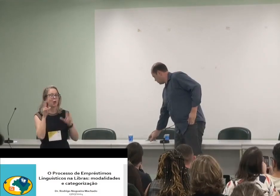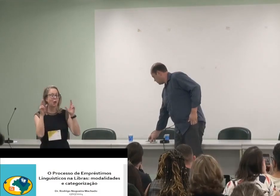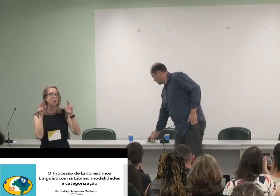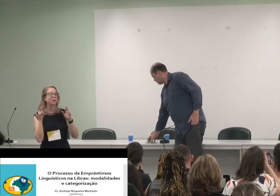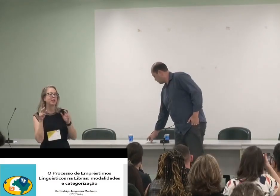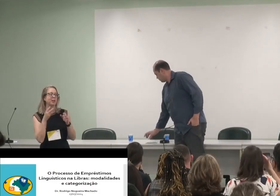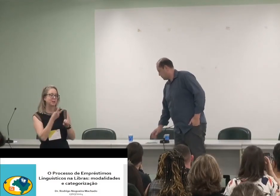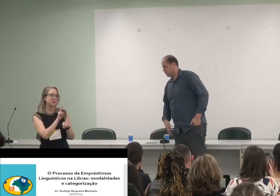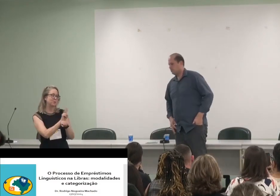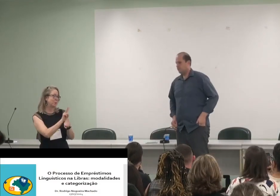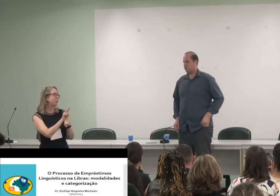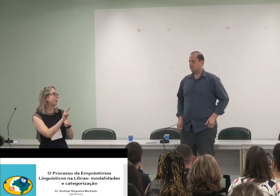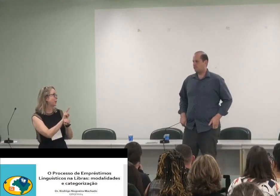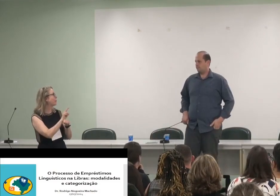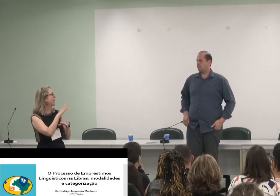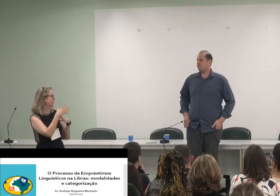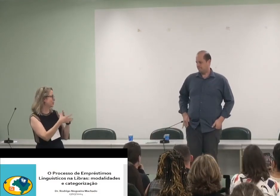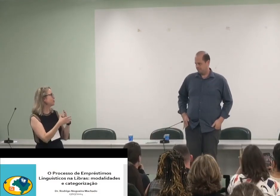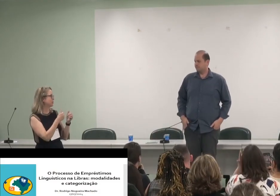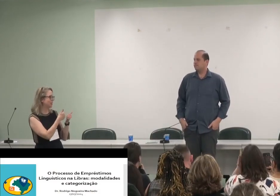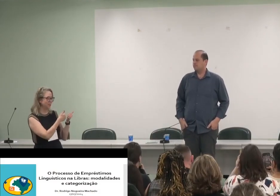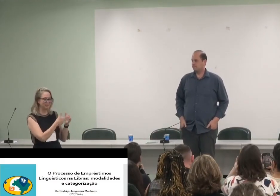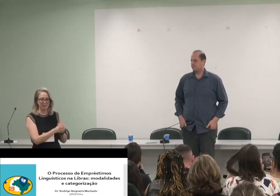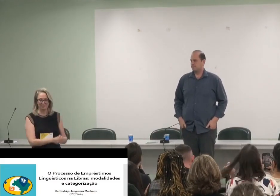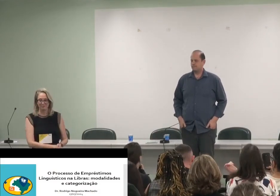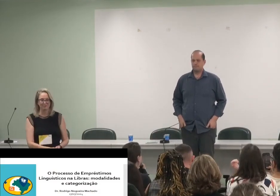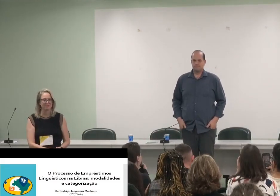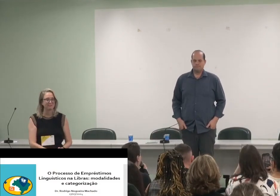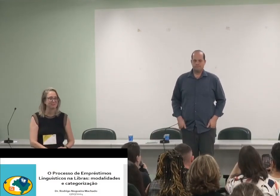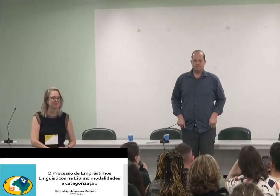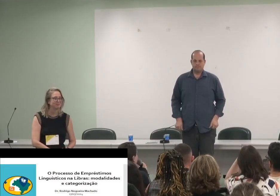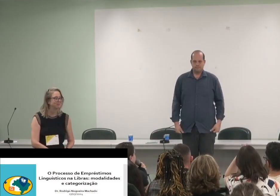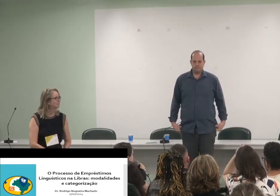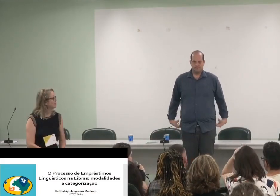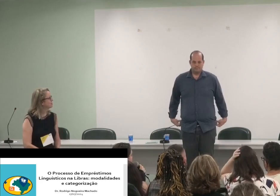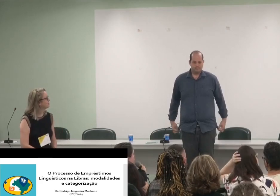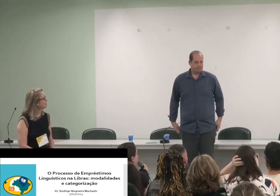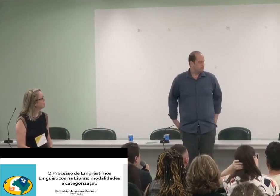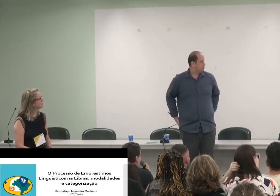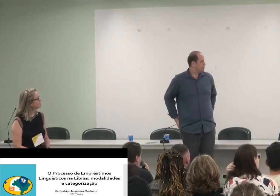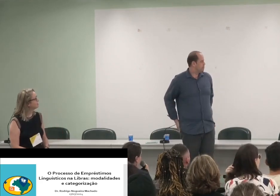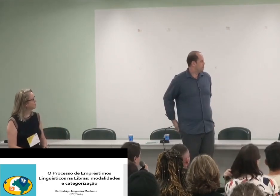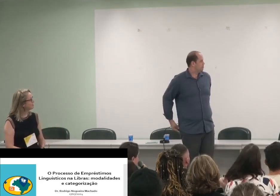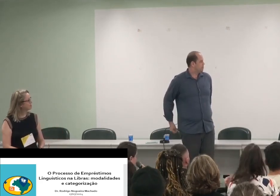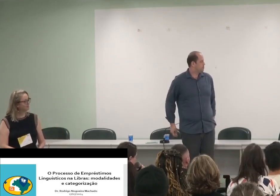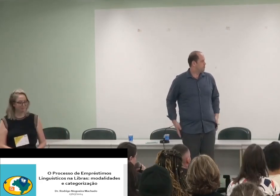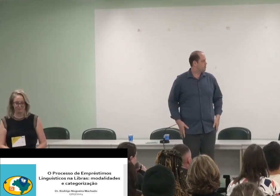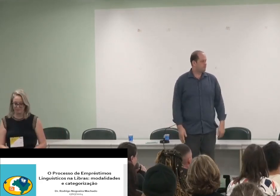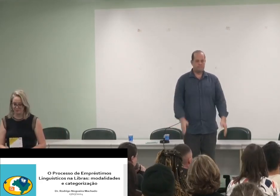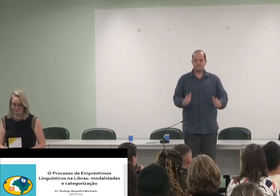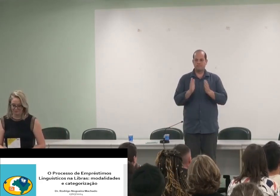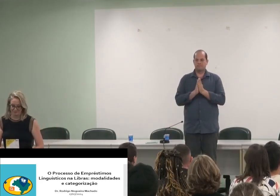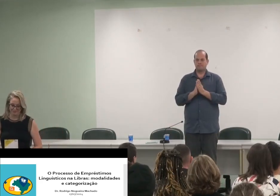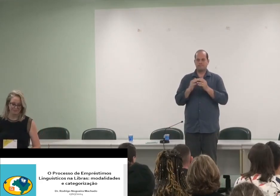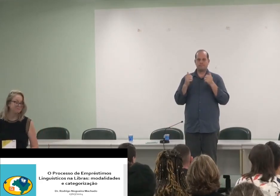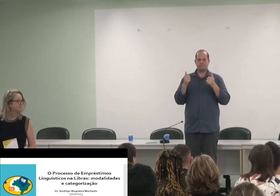vai falar sobre modalidades e categorizações, o processo de empréstimos